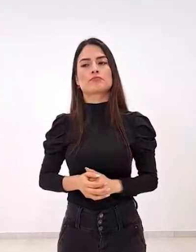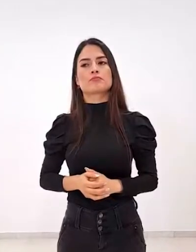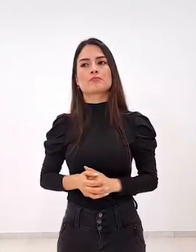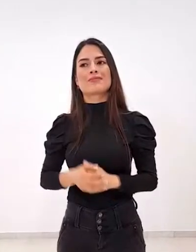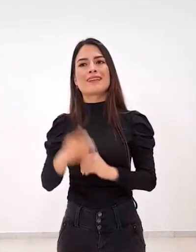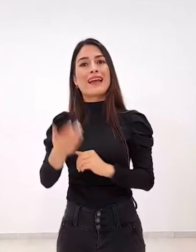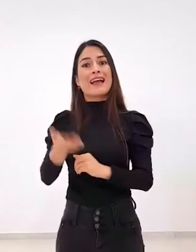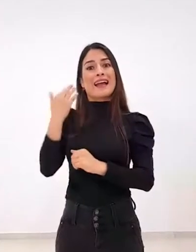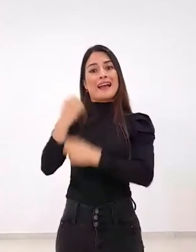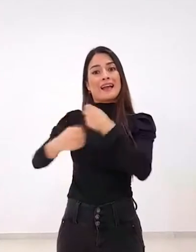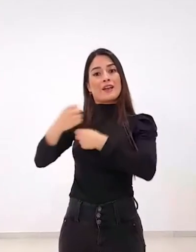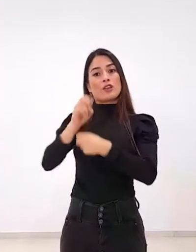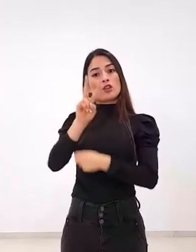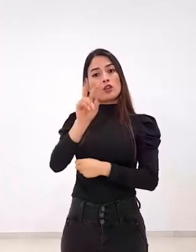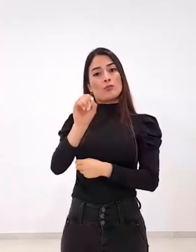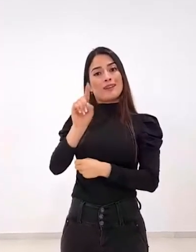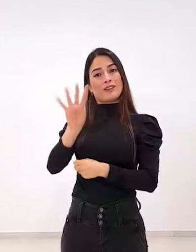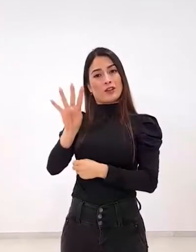2